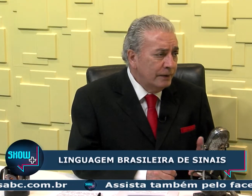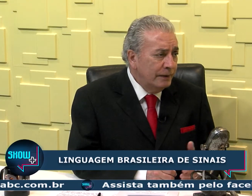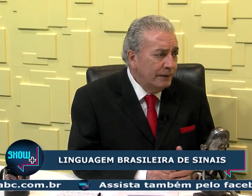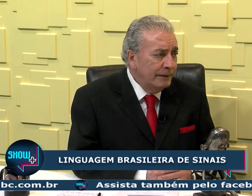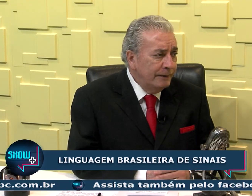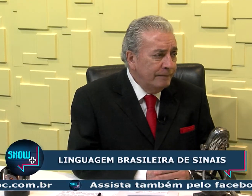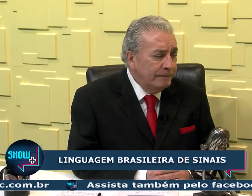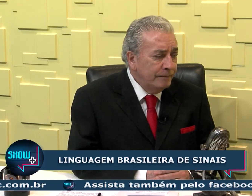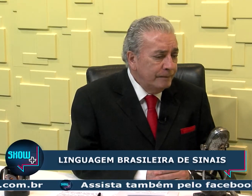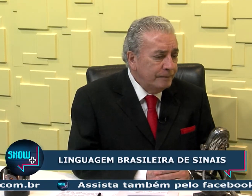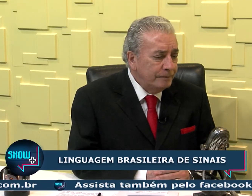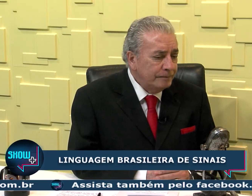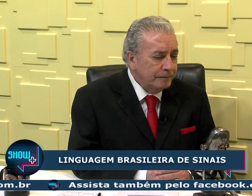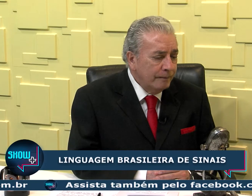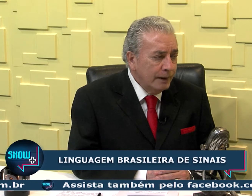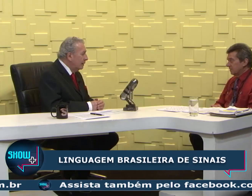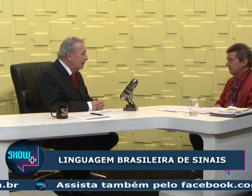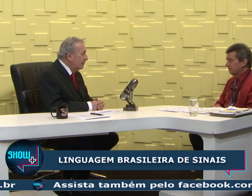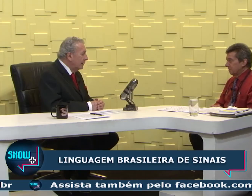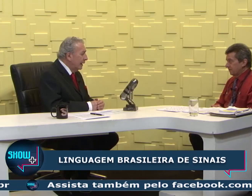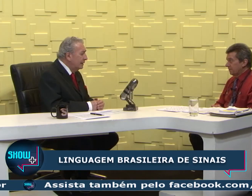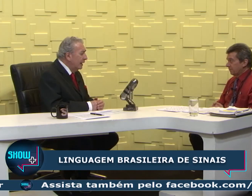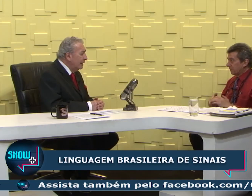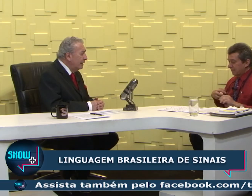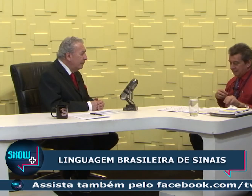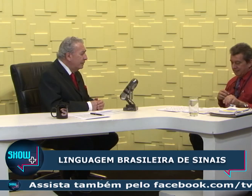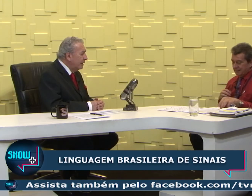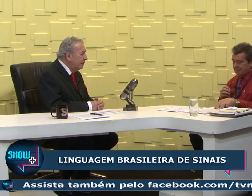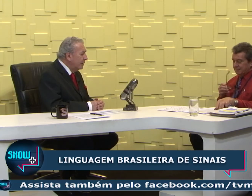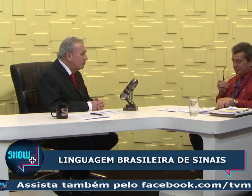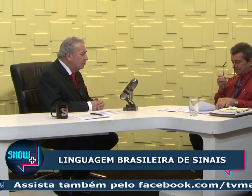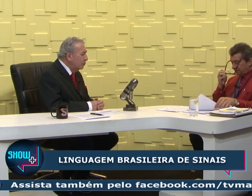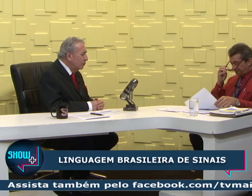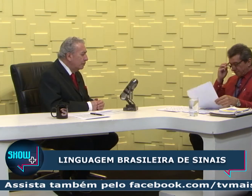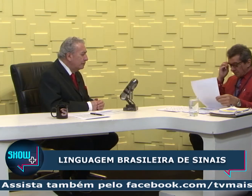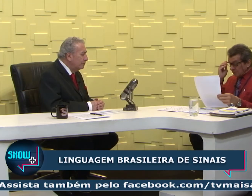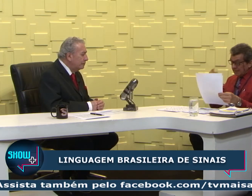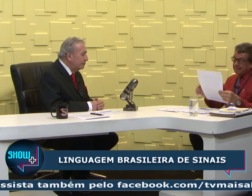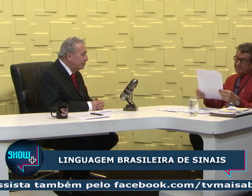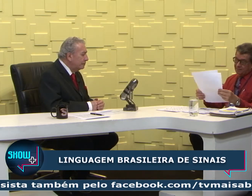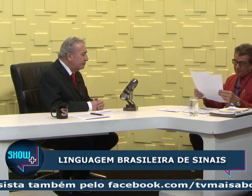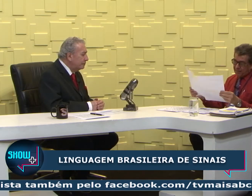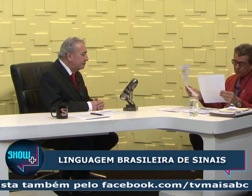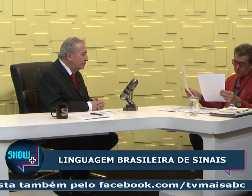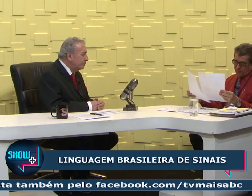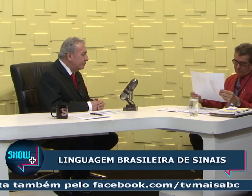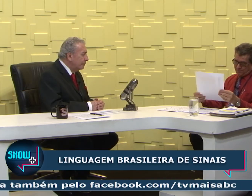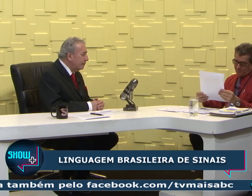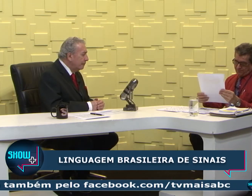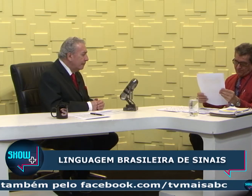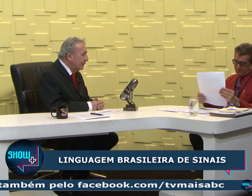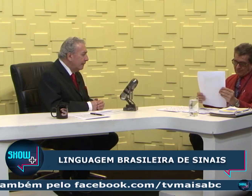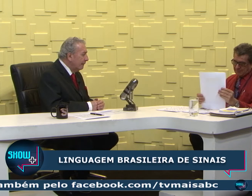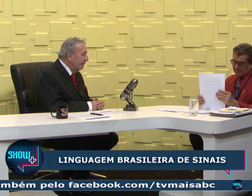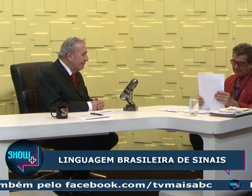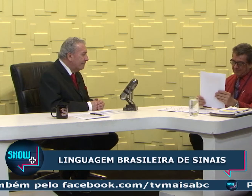mas é muito muito pouco usado isso aqui tá e daí até teve mais um pulo aí teve mais um pulo nesse